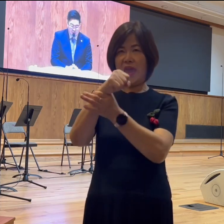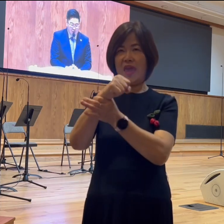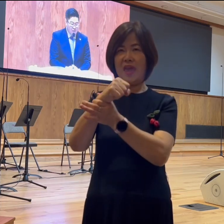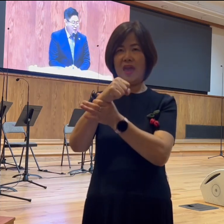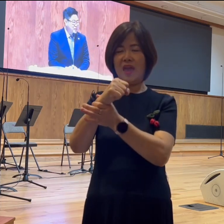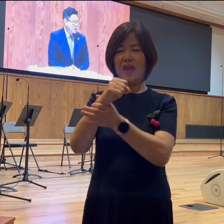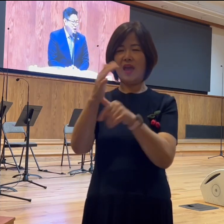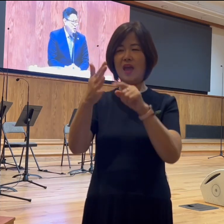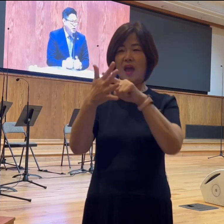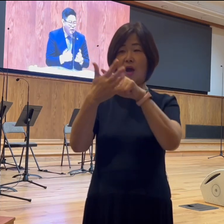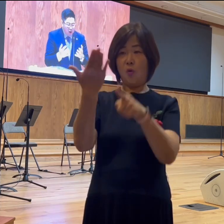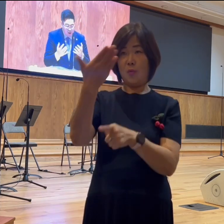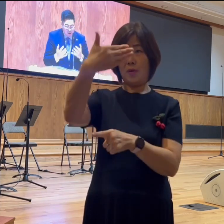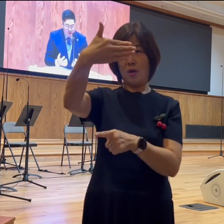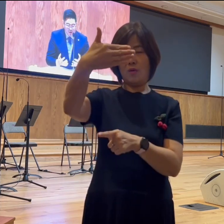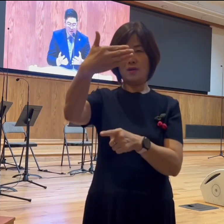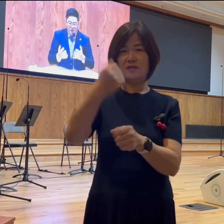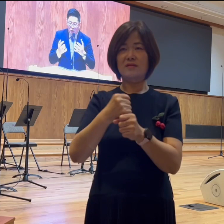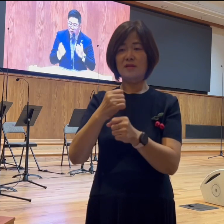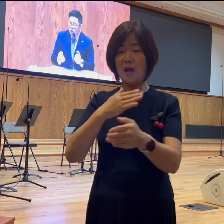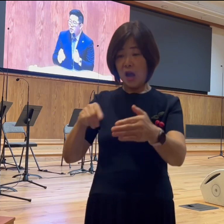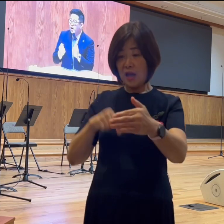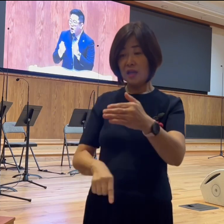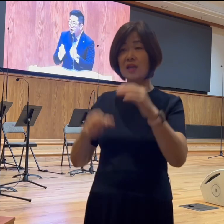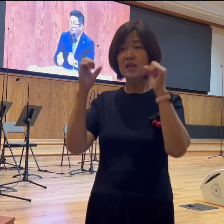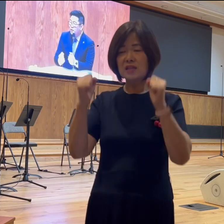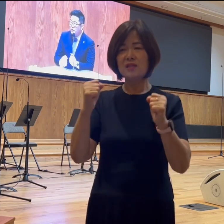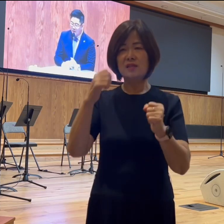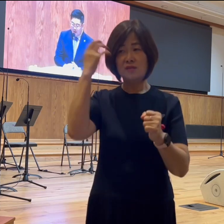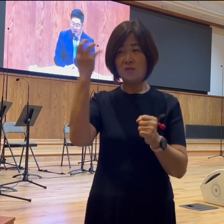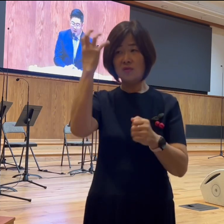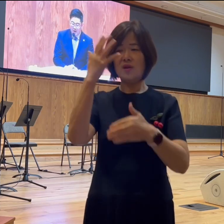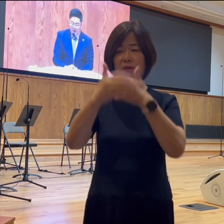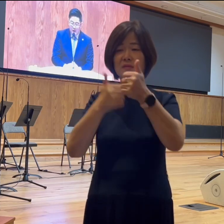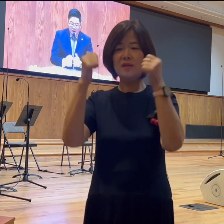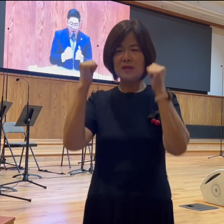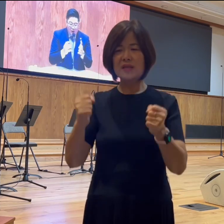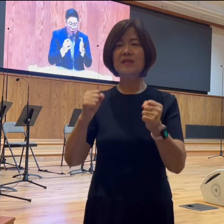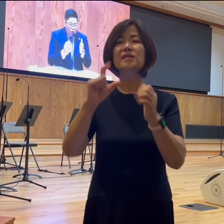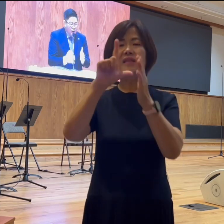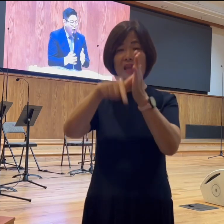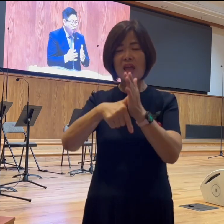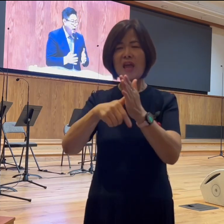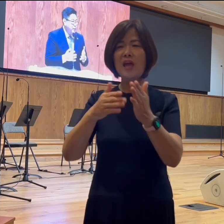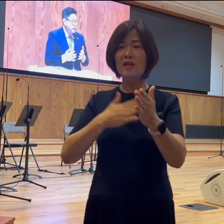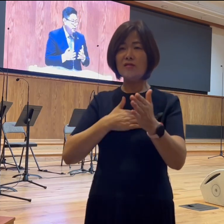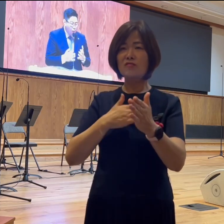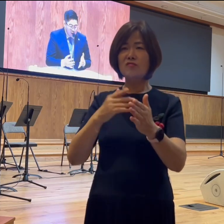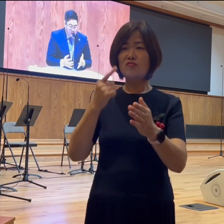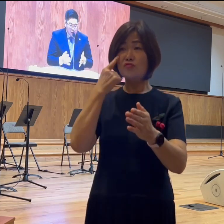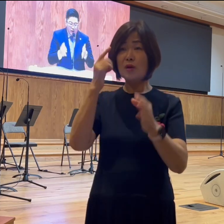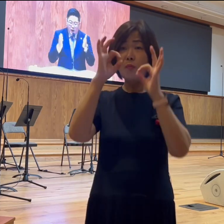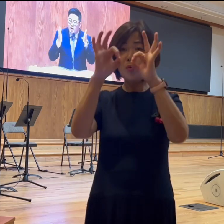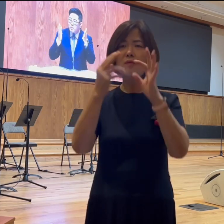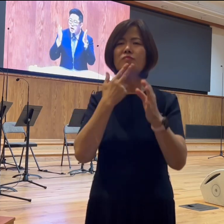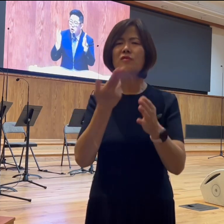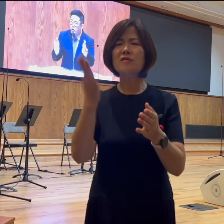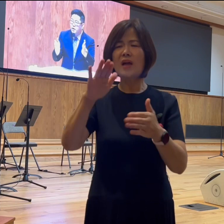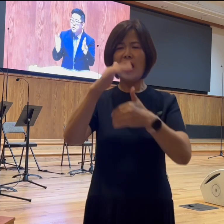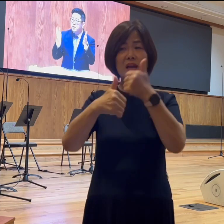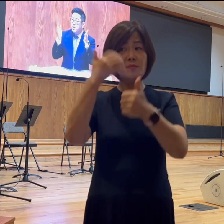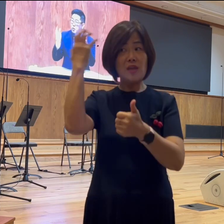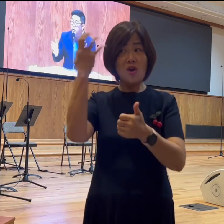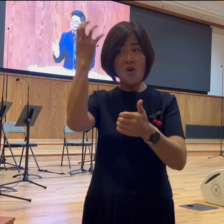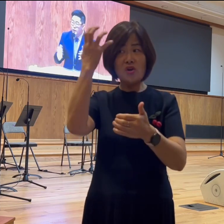성령의 열매죠. 우리 안에 계신 그 성령 하나님께서 계실 때 그 우리의 눈에 보이지 않는 하나님의